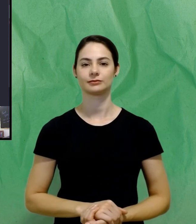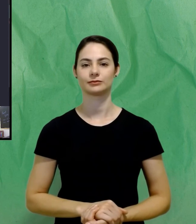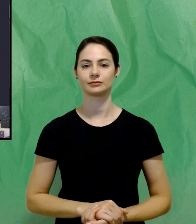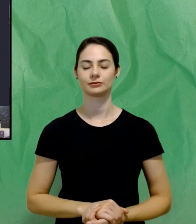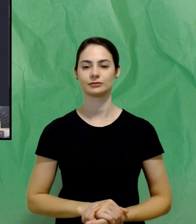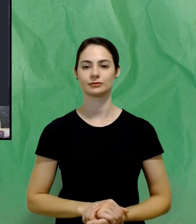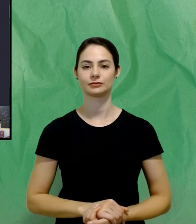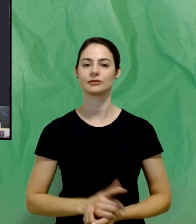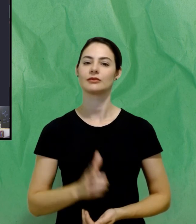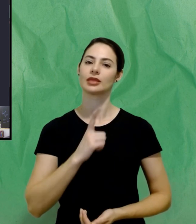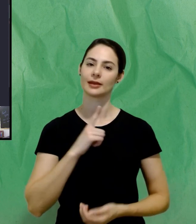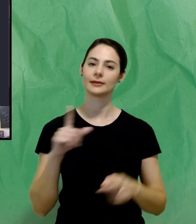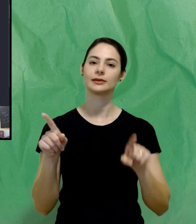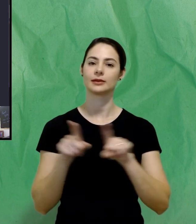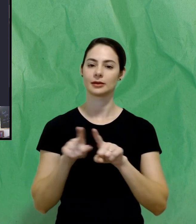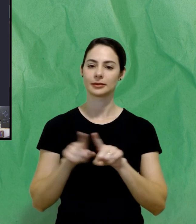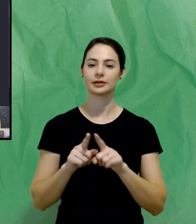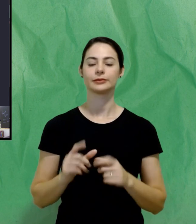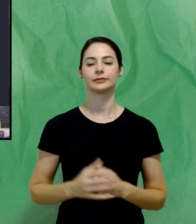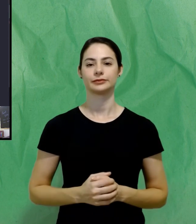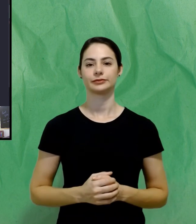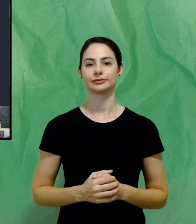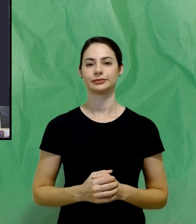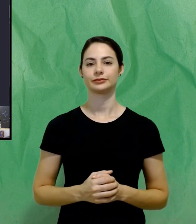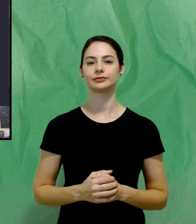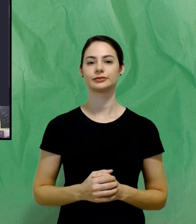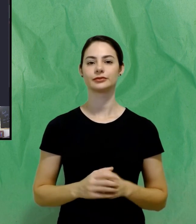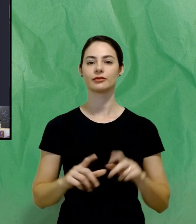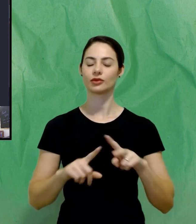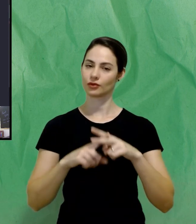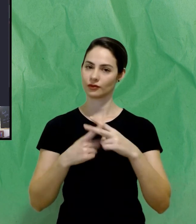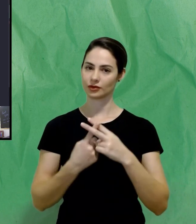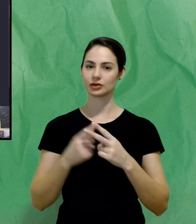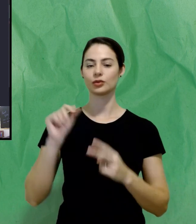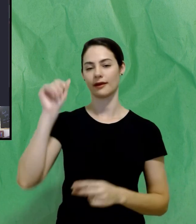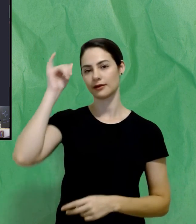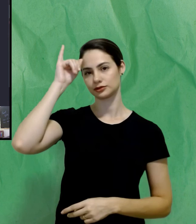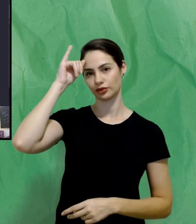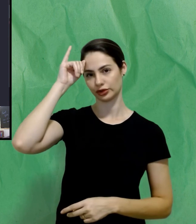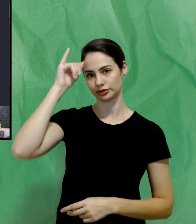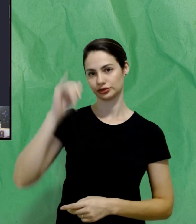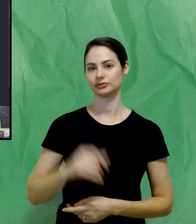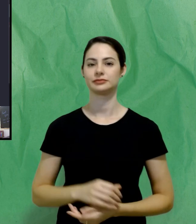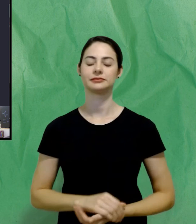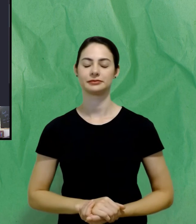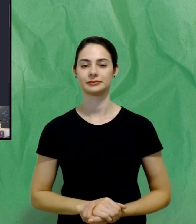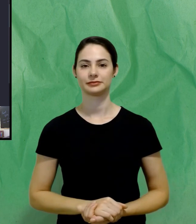Vamos ter também aqui, né, uma configuração para o Android,